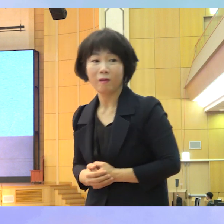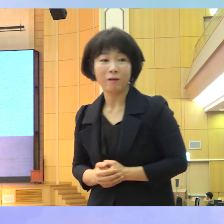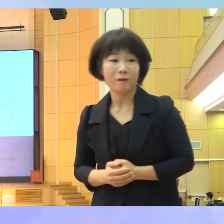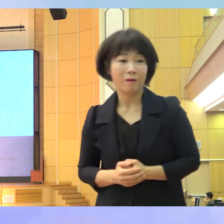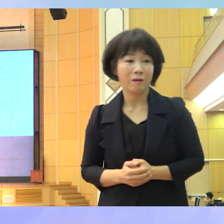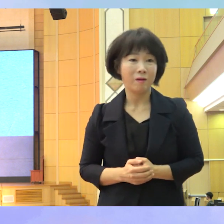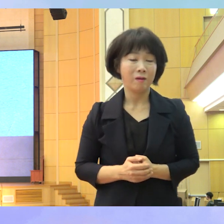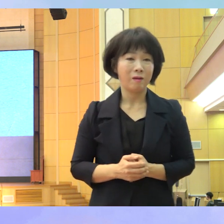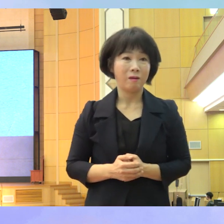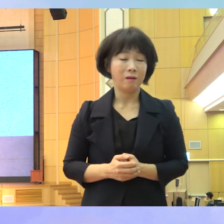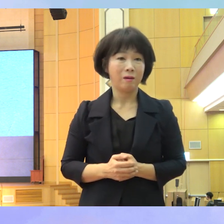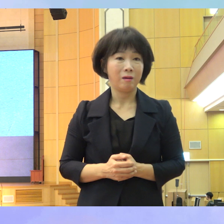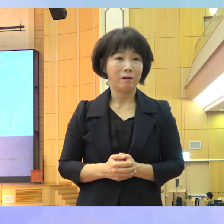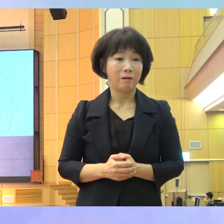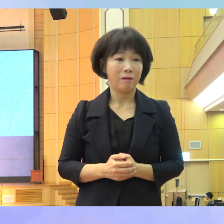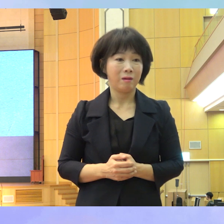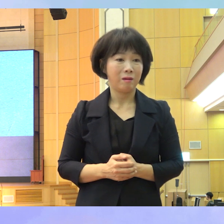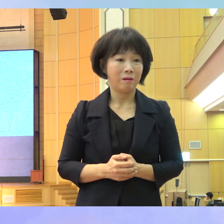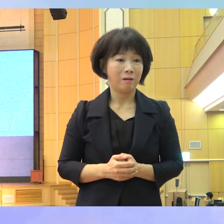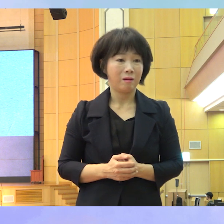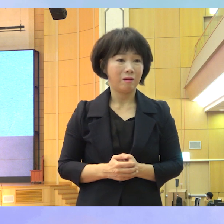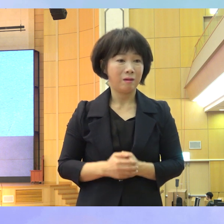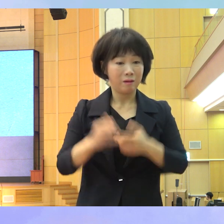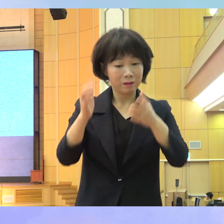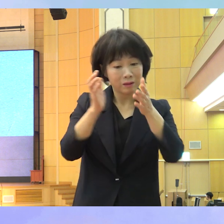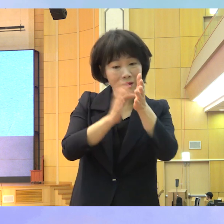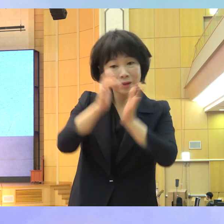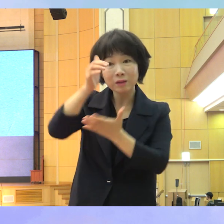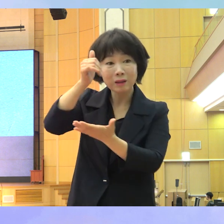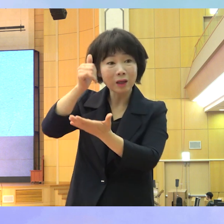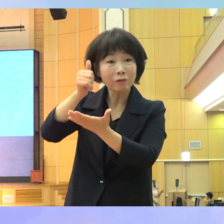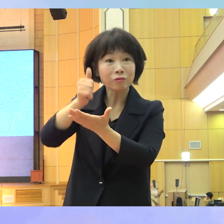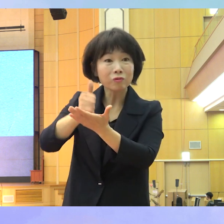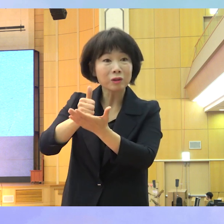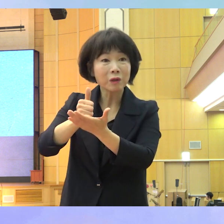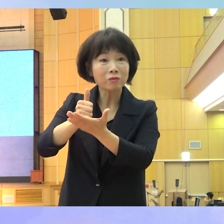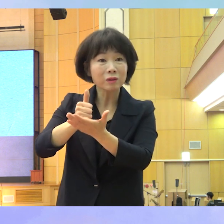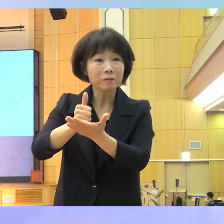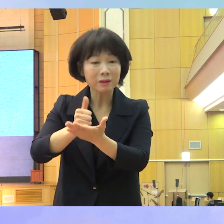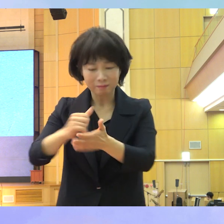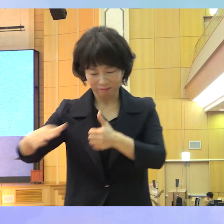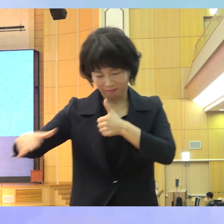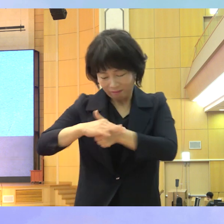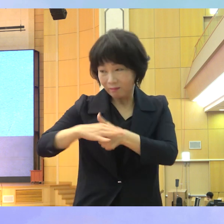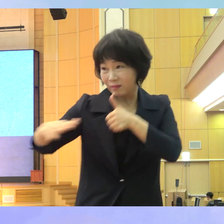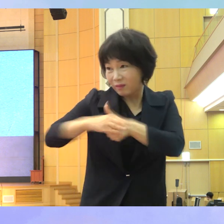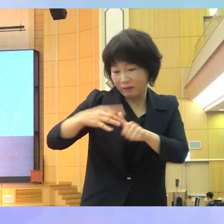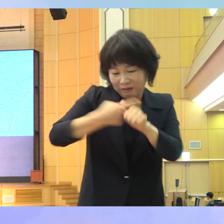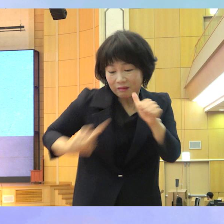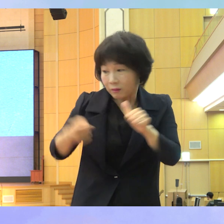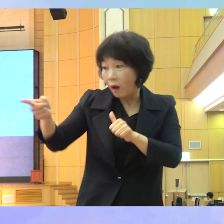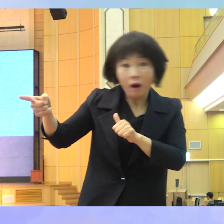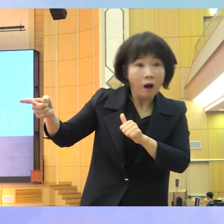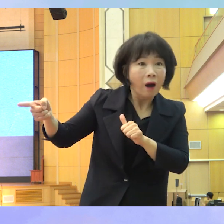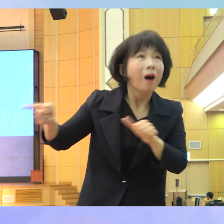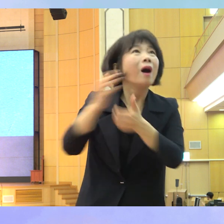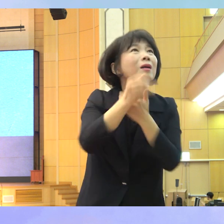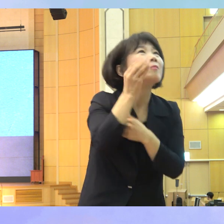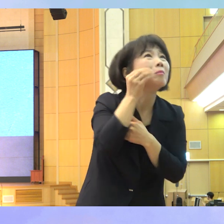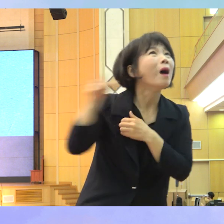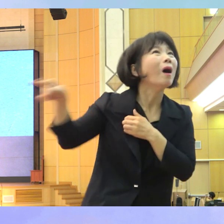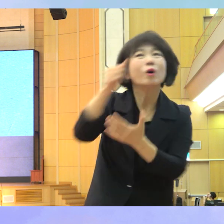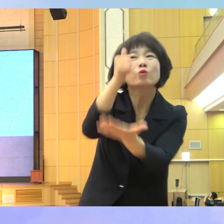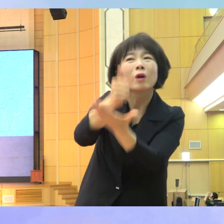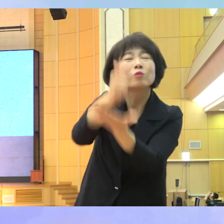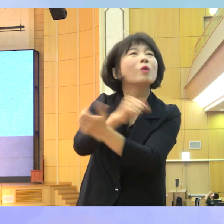칼창으로 찌른 그 로마 병정에게까지도 예수님은 저들을 용서하시옵소서, 몰라서 그렇습니다, 이런